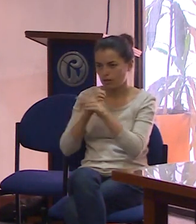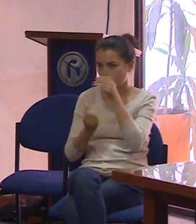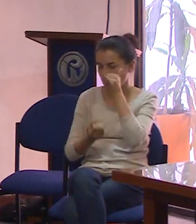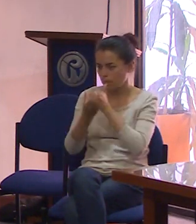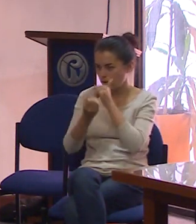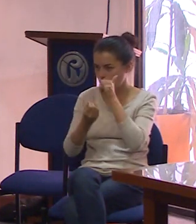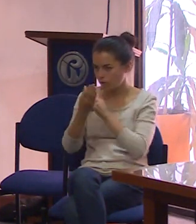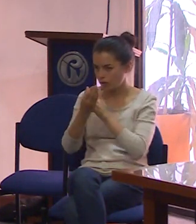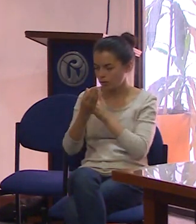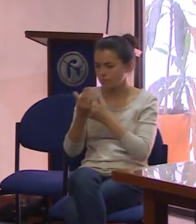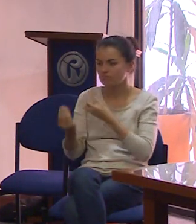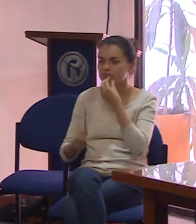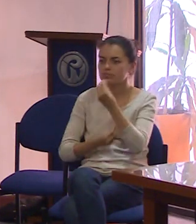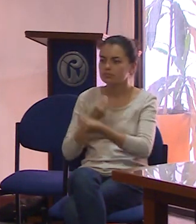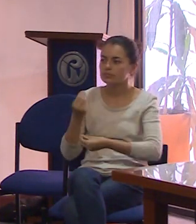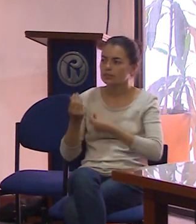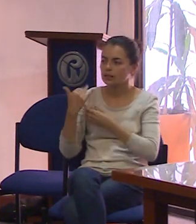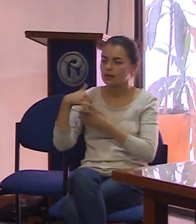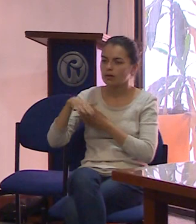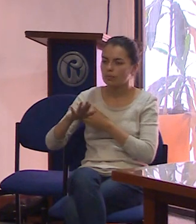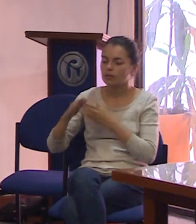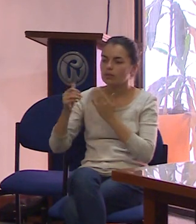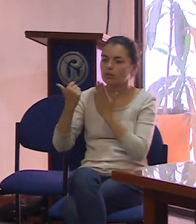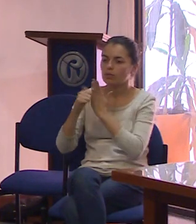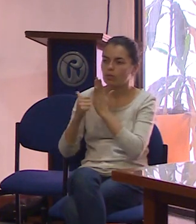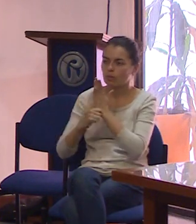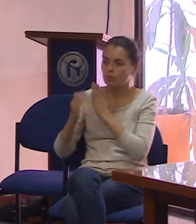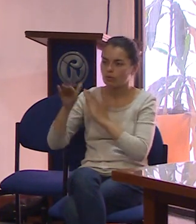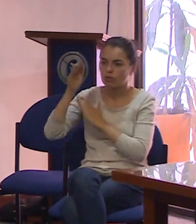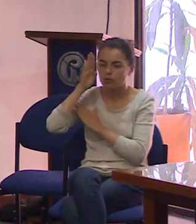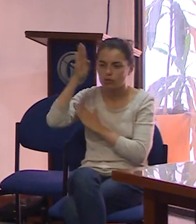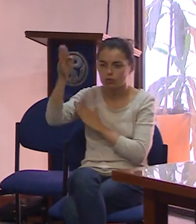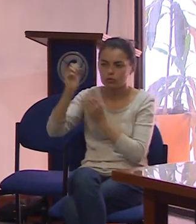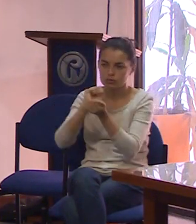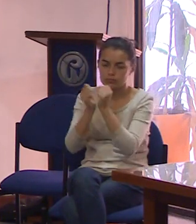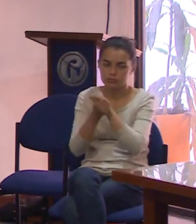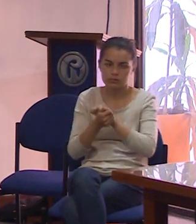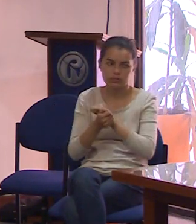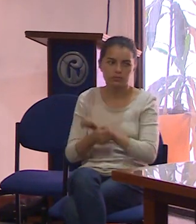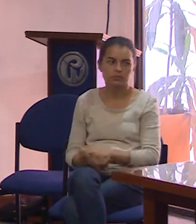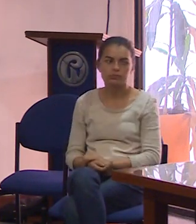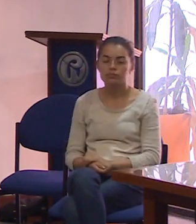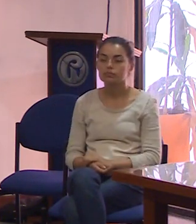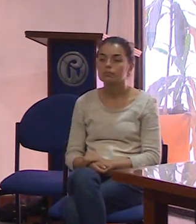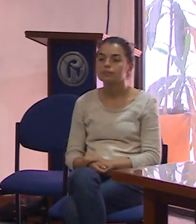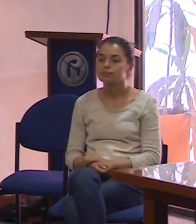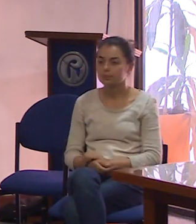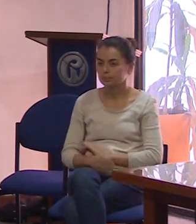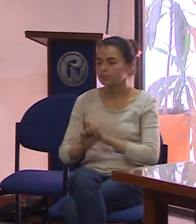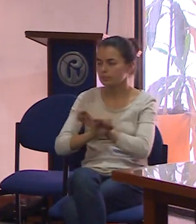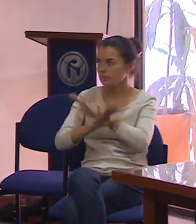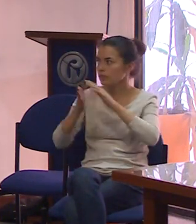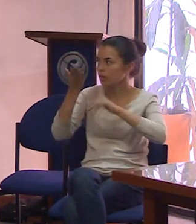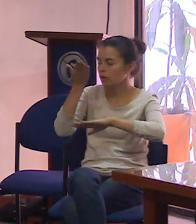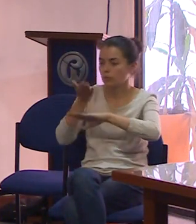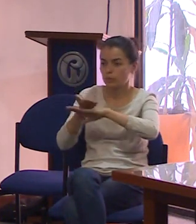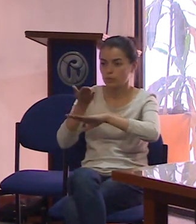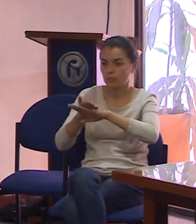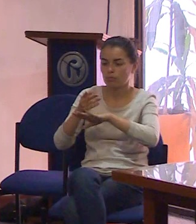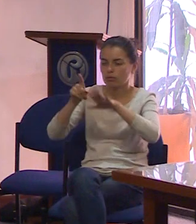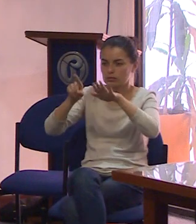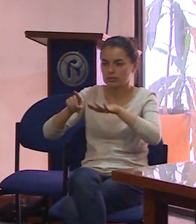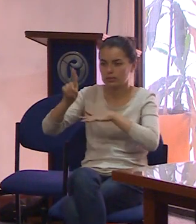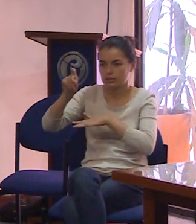estamos haciendo con el actual programa. Y precisamente una propuesta que tenemos en sexto semestre dentro de